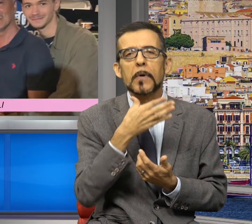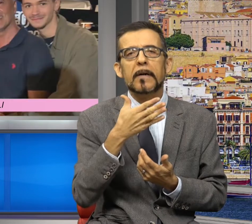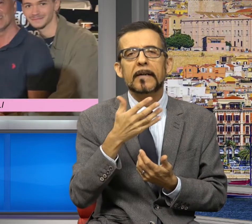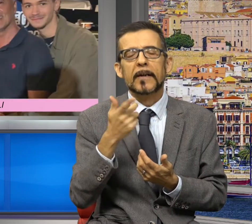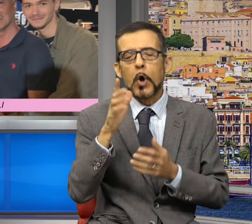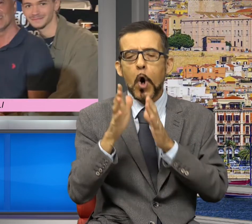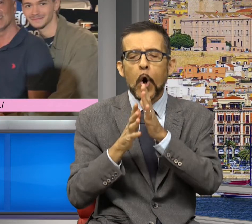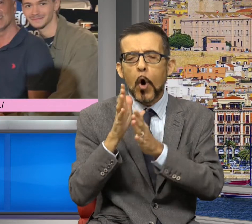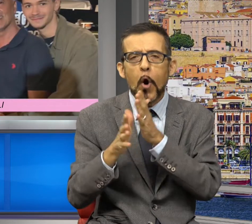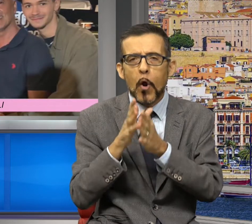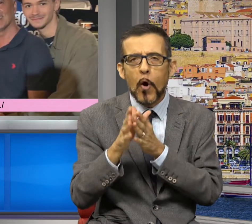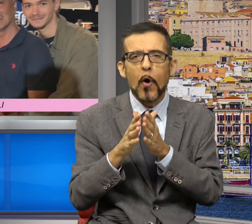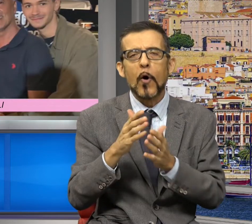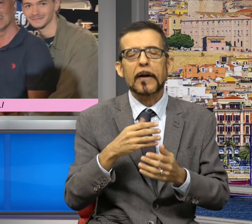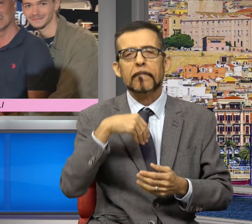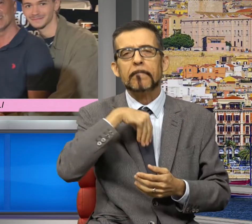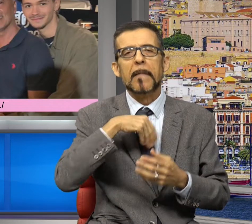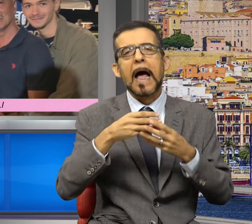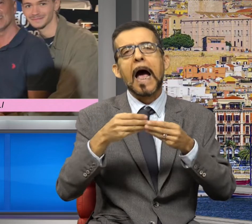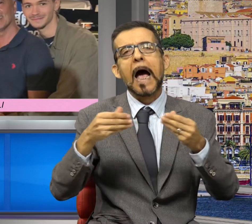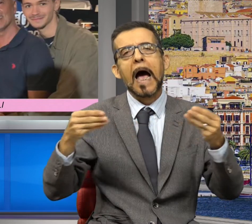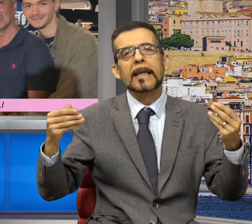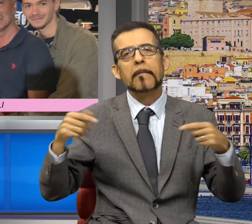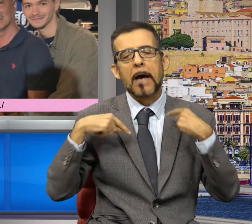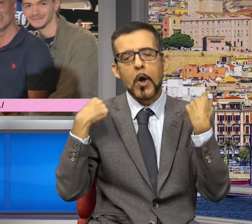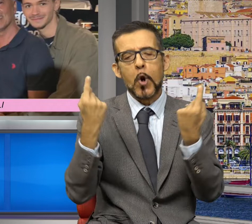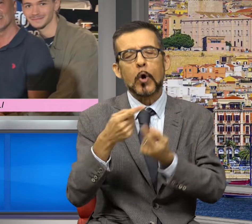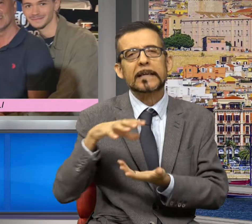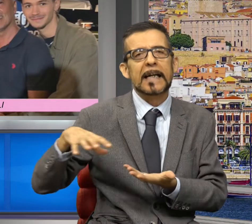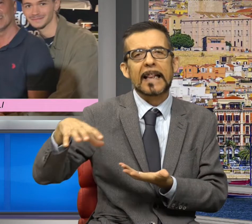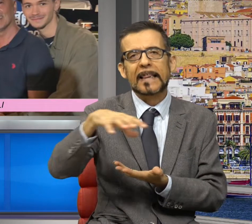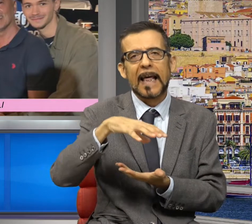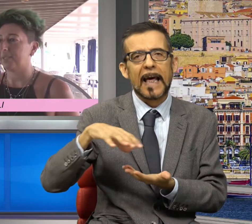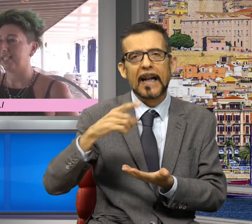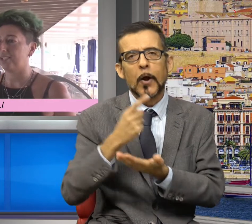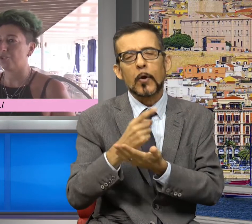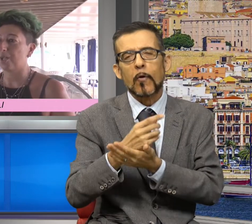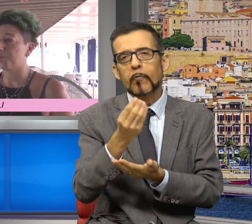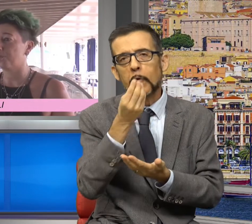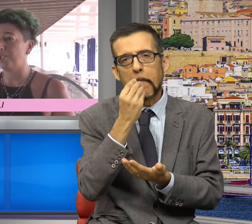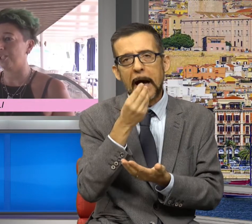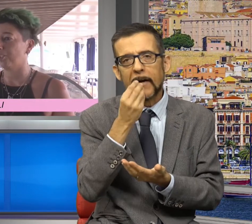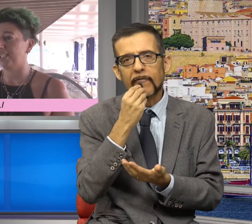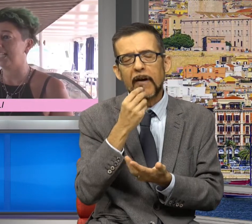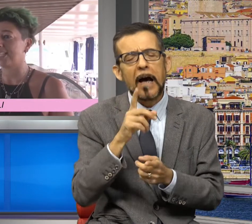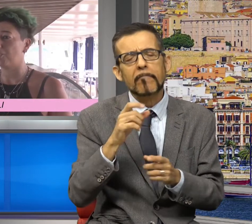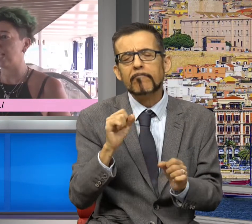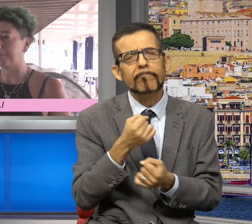l'anima della nostra terra. Ho voluto omaggiare la regina Elisabetta perché non c'era posto migliore dove, nel regno della